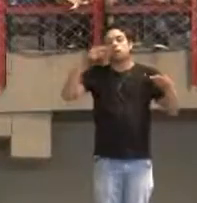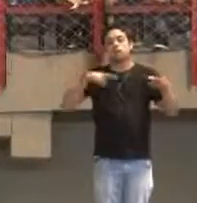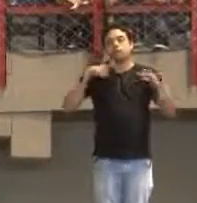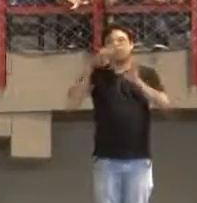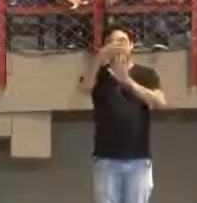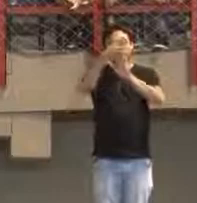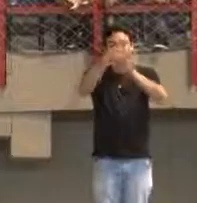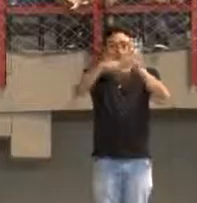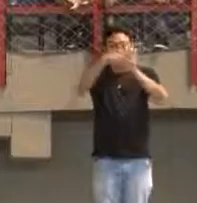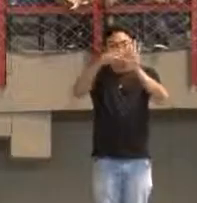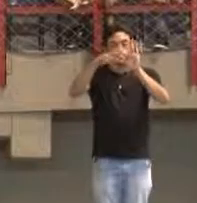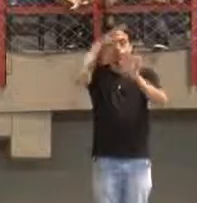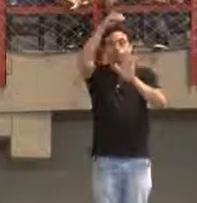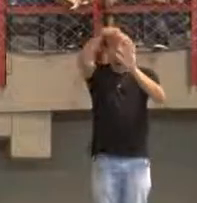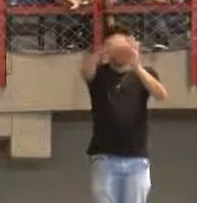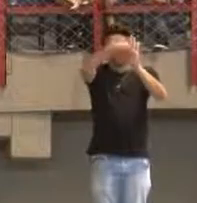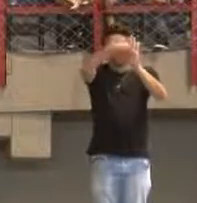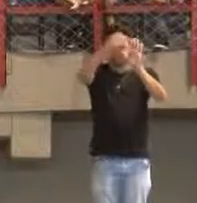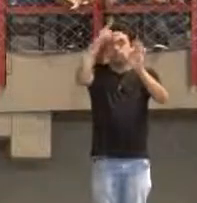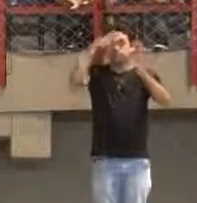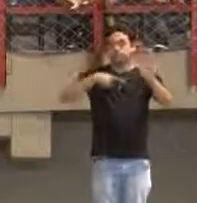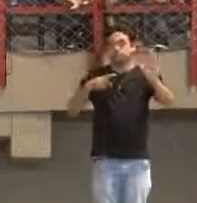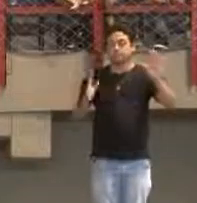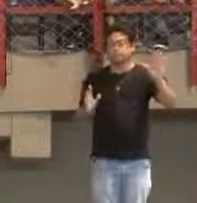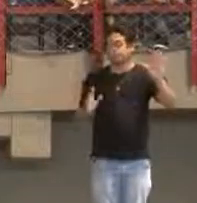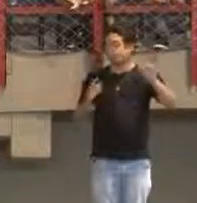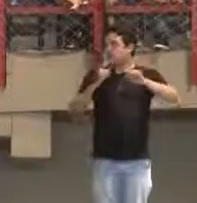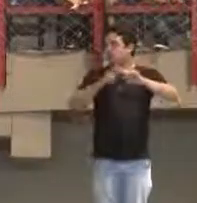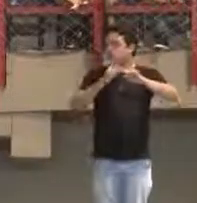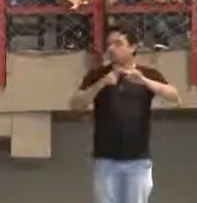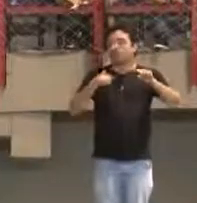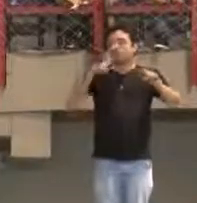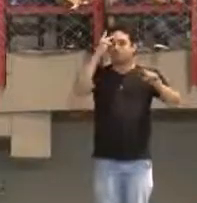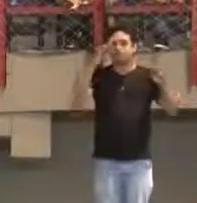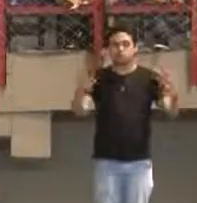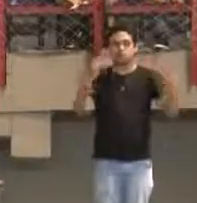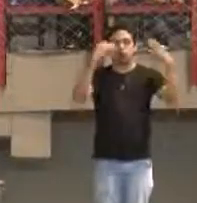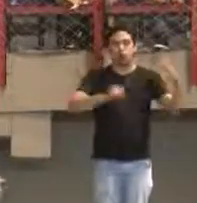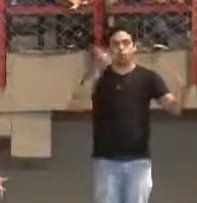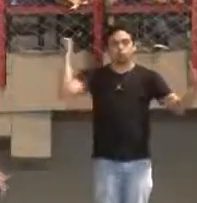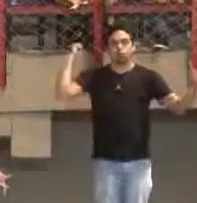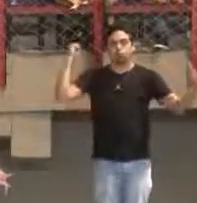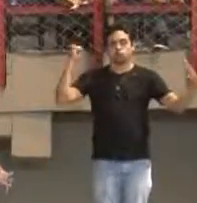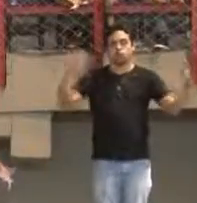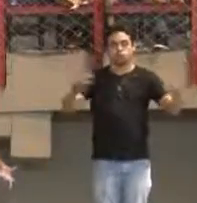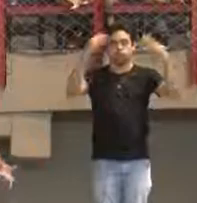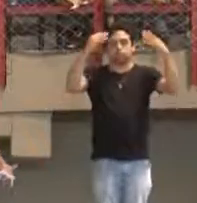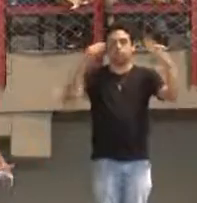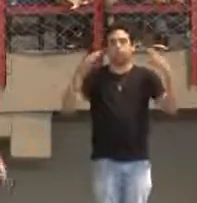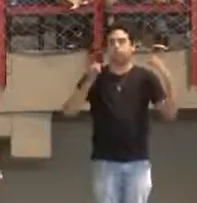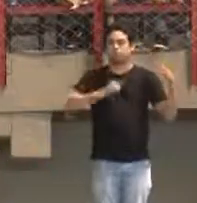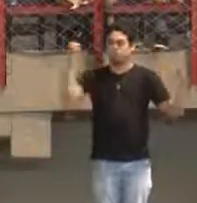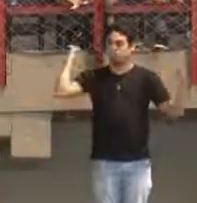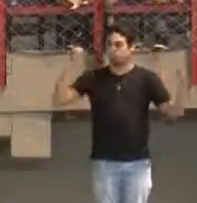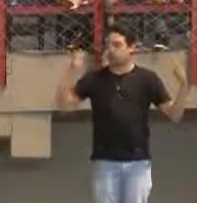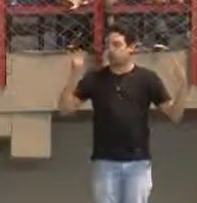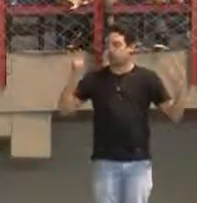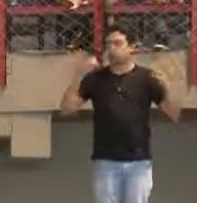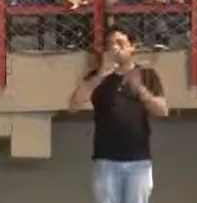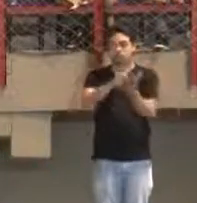intertextualidade anote fica só olhando para mim não tem gente que fica só olhando para mim eu tenho ódio de quem fica só olhando para mim